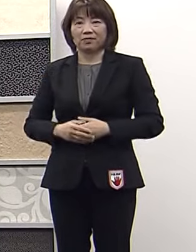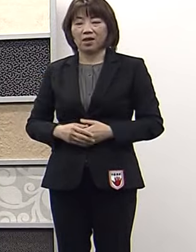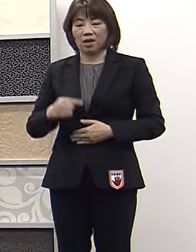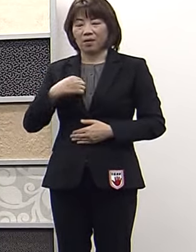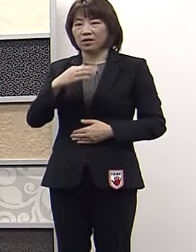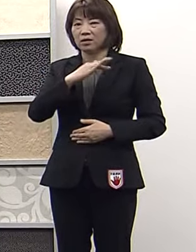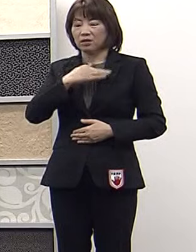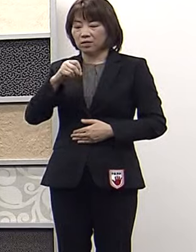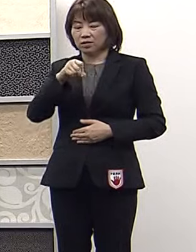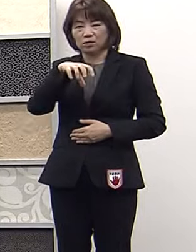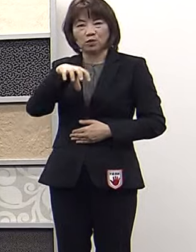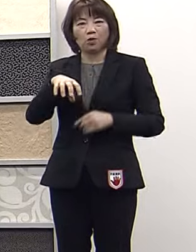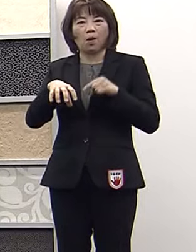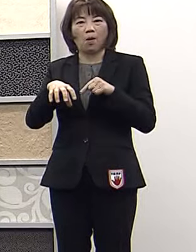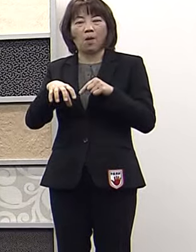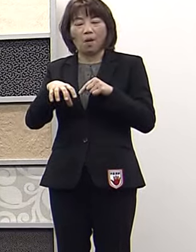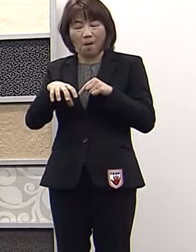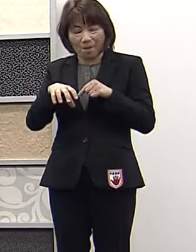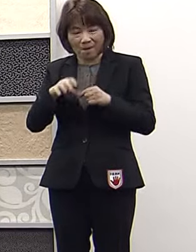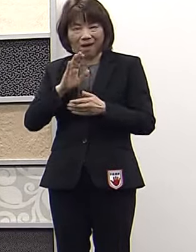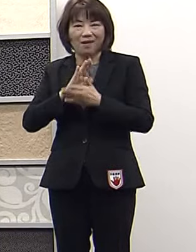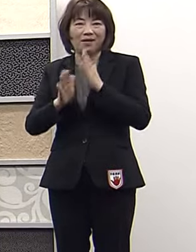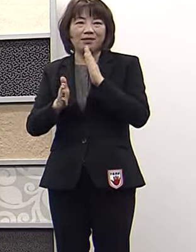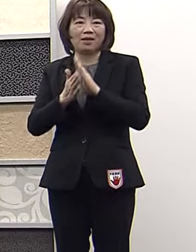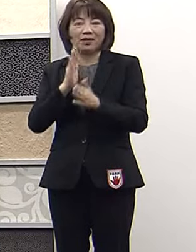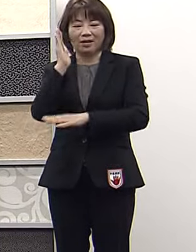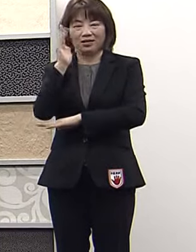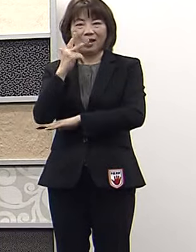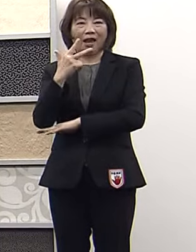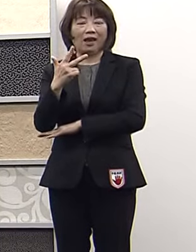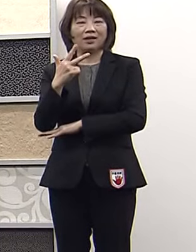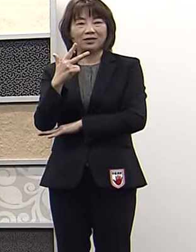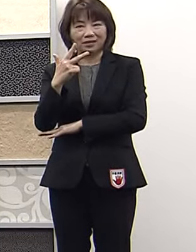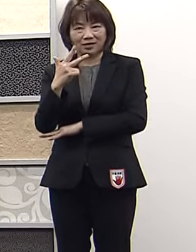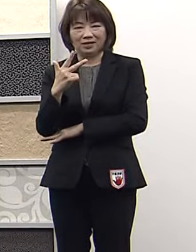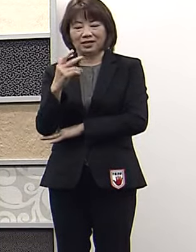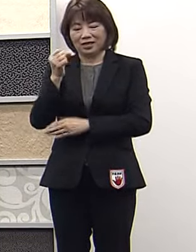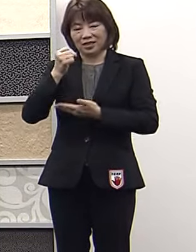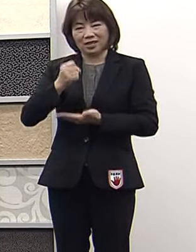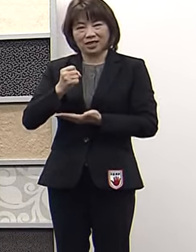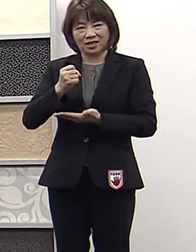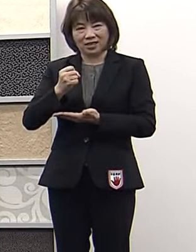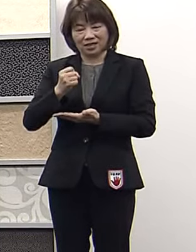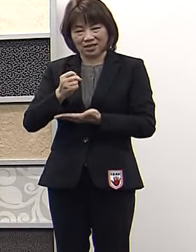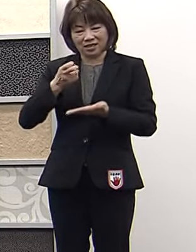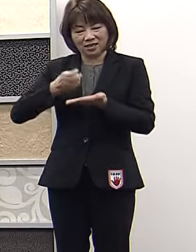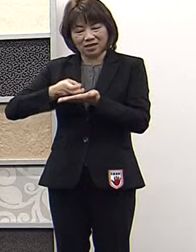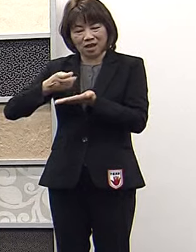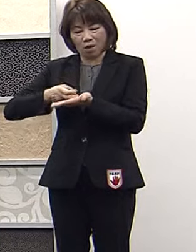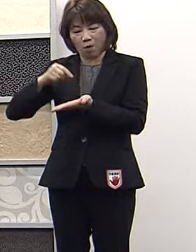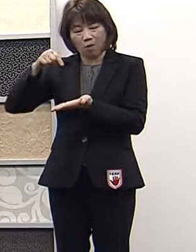の事務所においてもですね、もう一回その政治資金規正法をしっかり勉強をして、